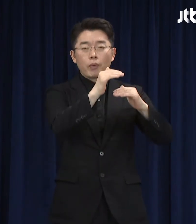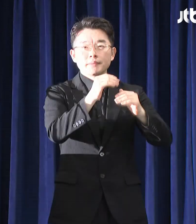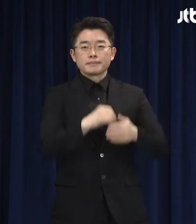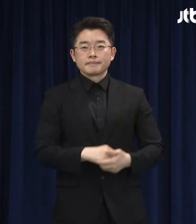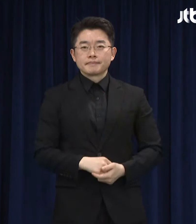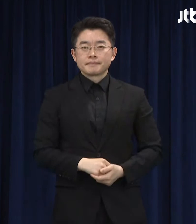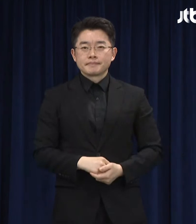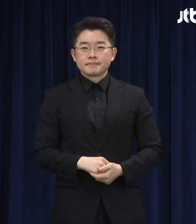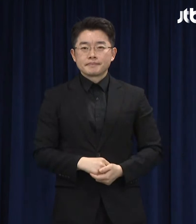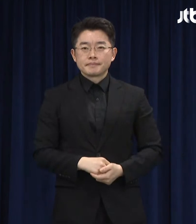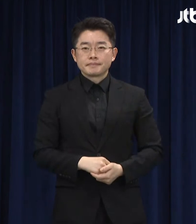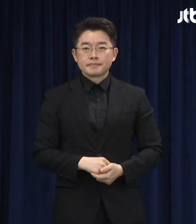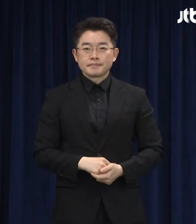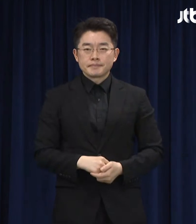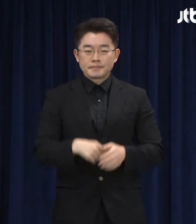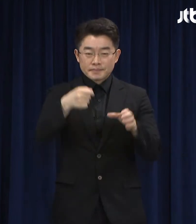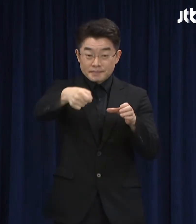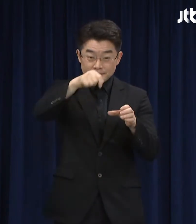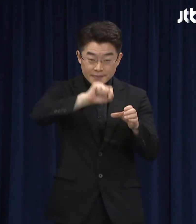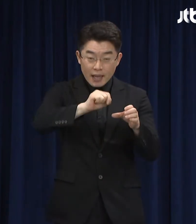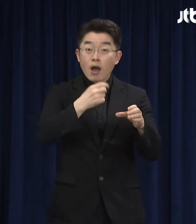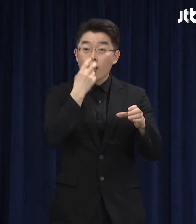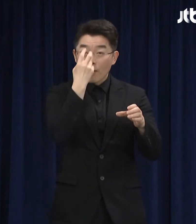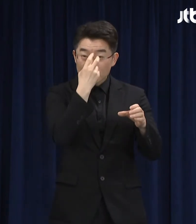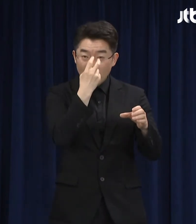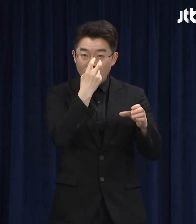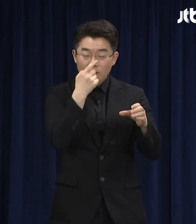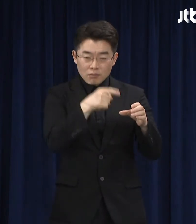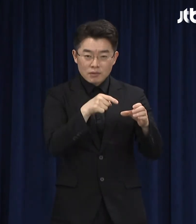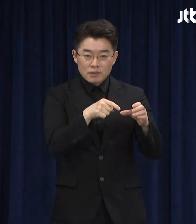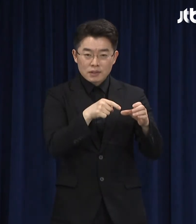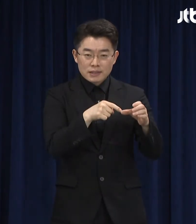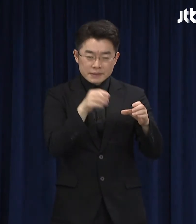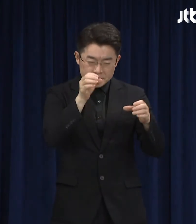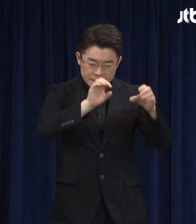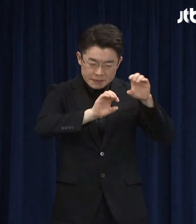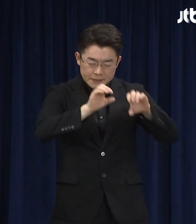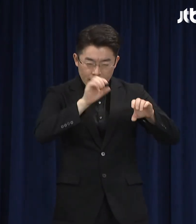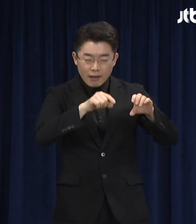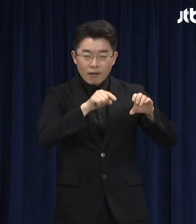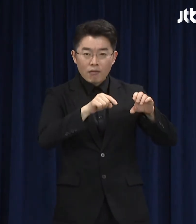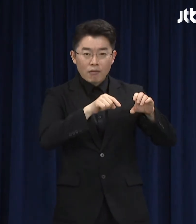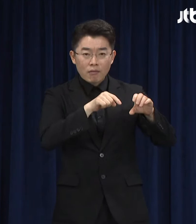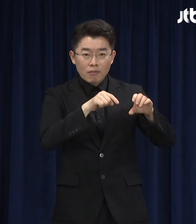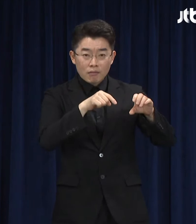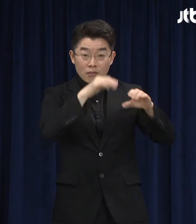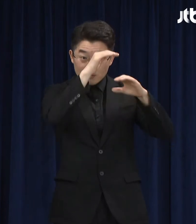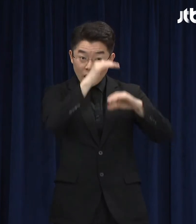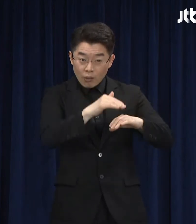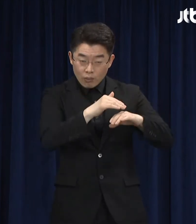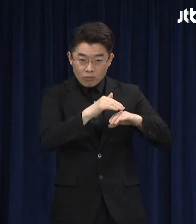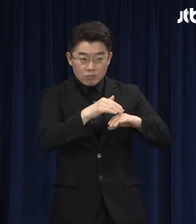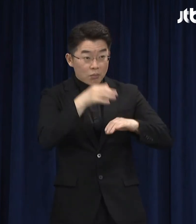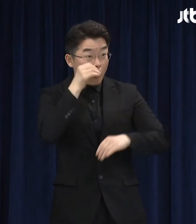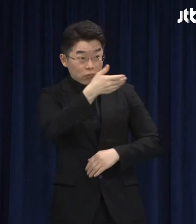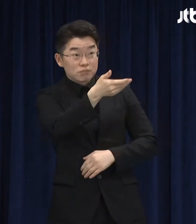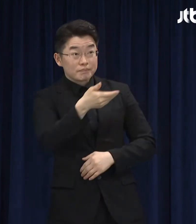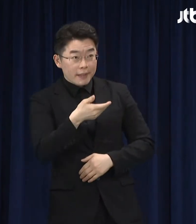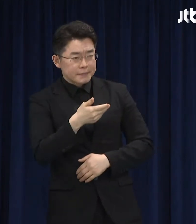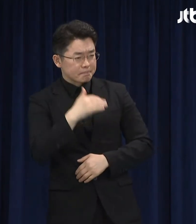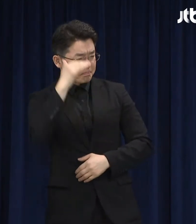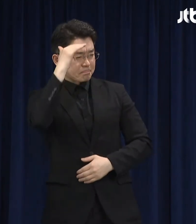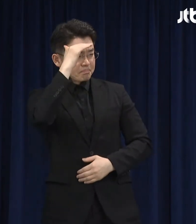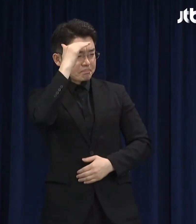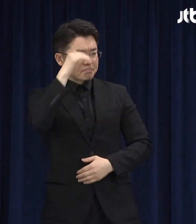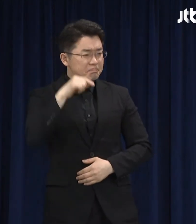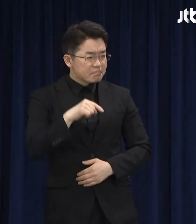시료에 대한 정보에서부터 처리까지 과정을 현장에서 시연하도록 해서 현장